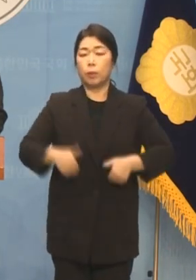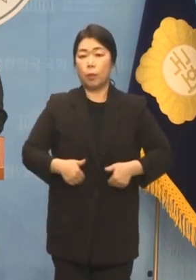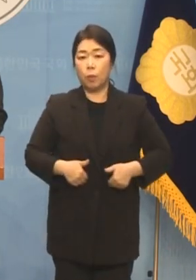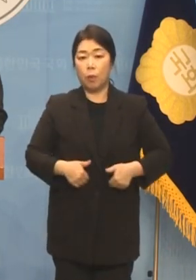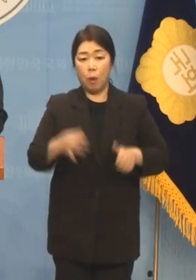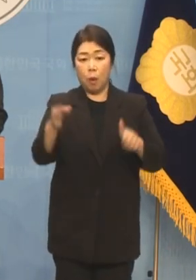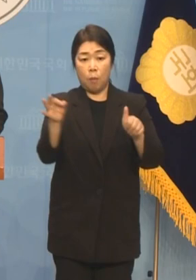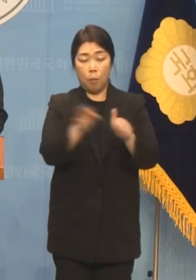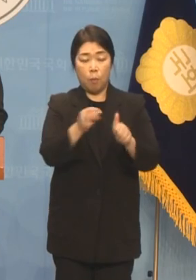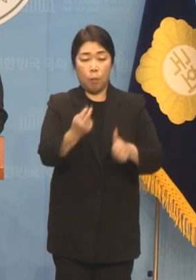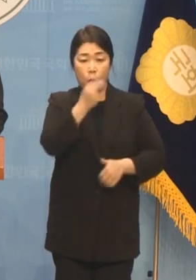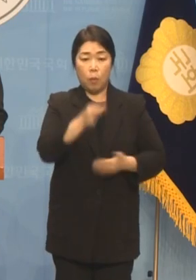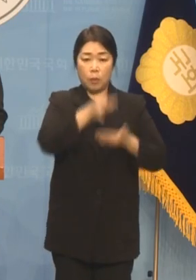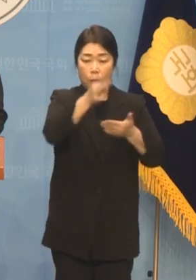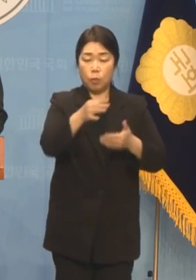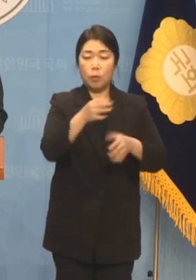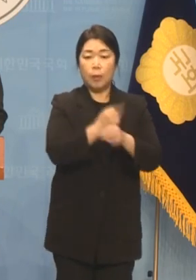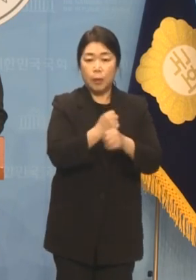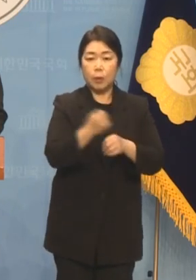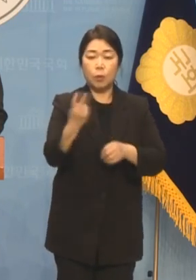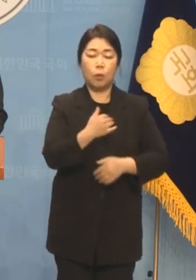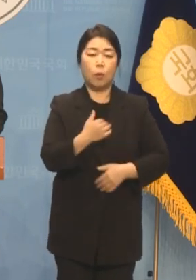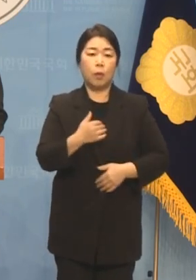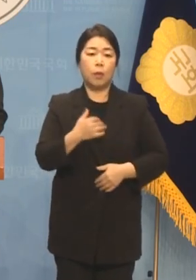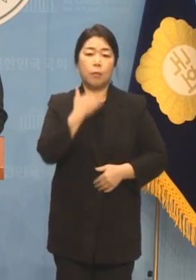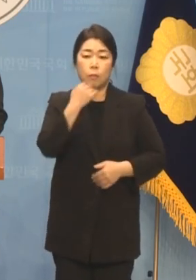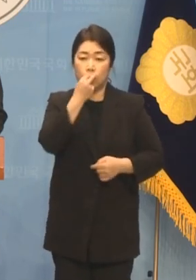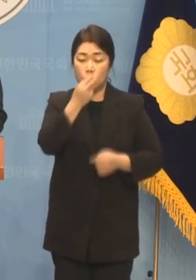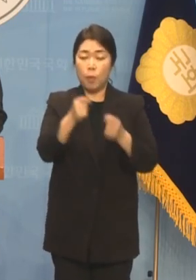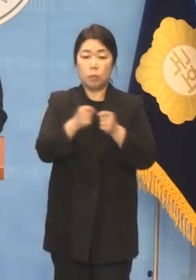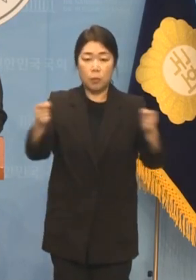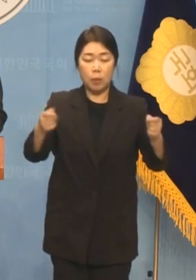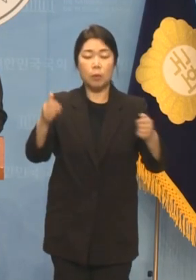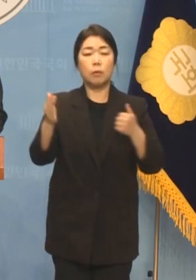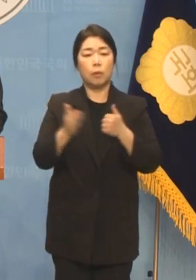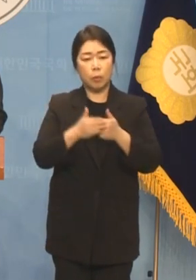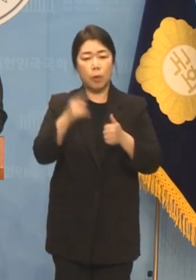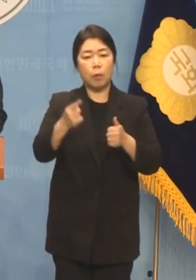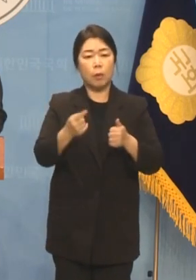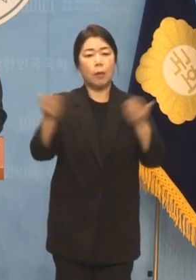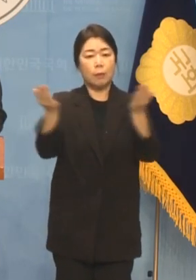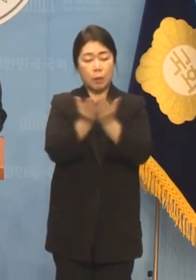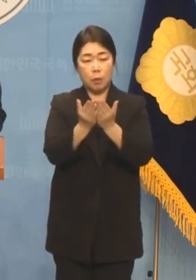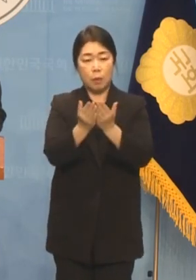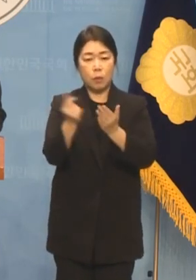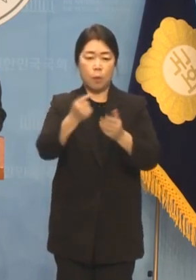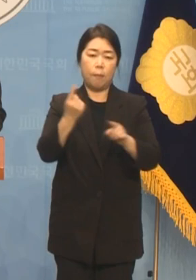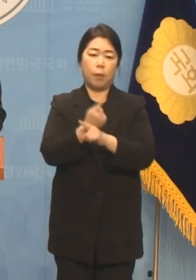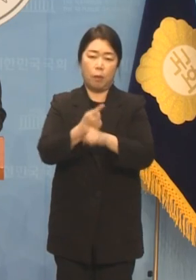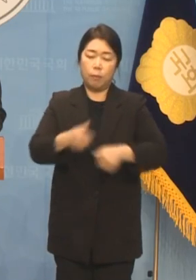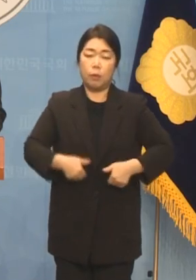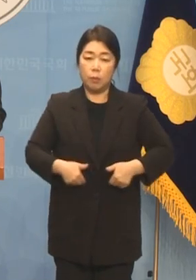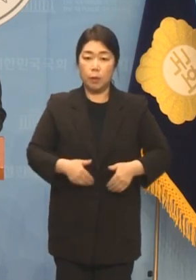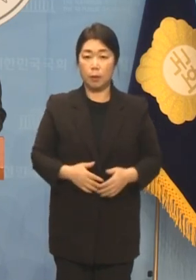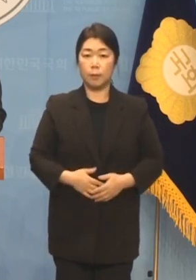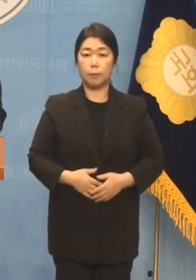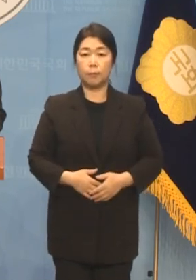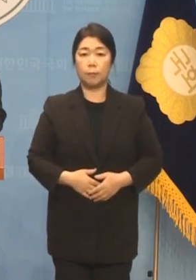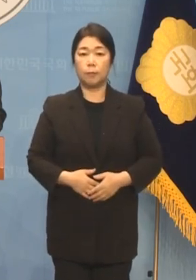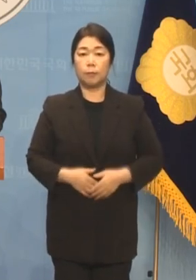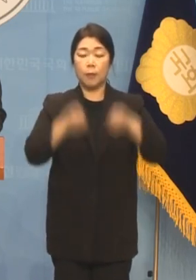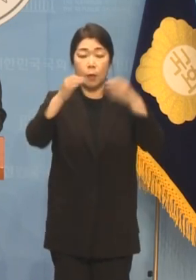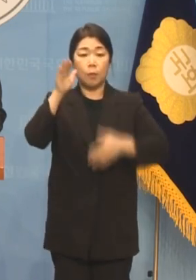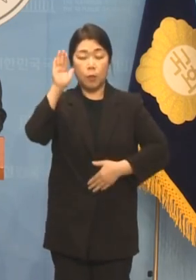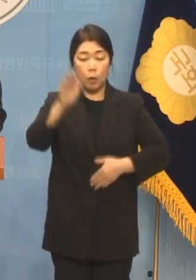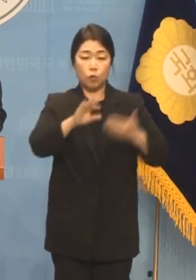연령 또한 기대 여명이 길어지는 것에 맞춰 지속적인 상향 노력을 해야 합니다. 새로운 미래는